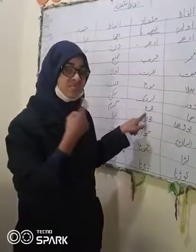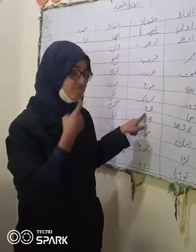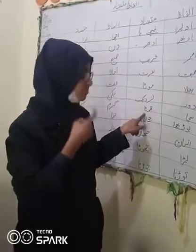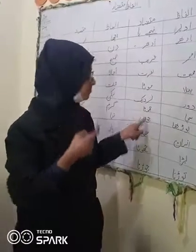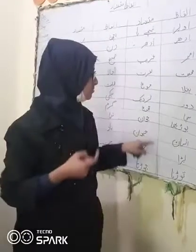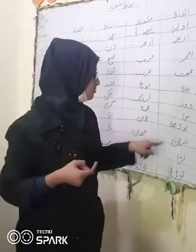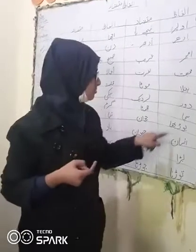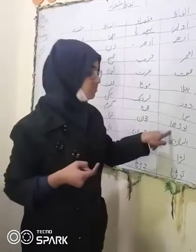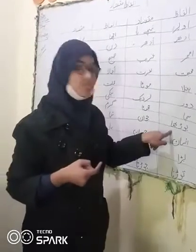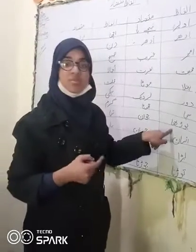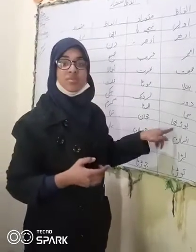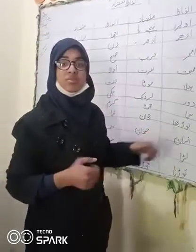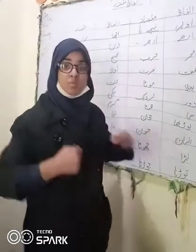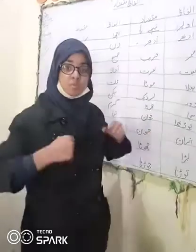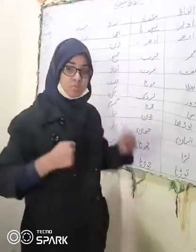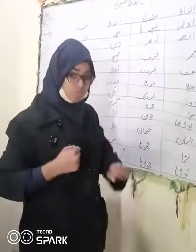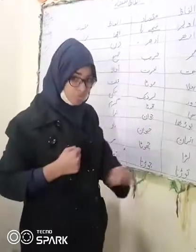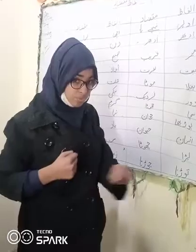झूठा, बूढ़ा